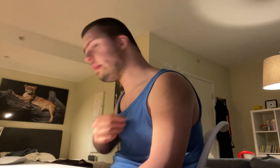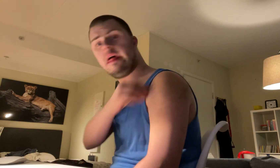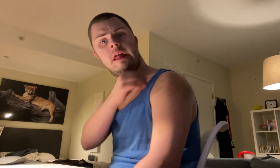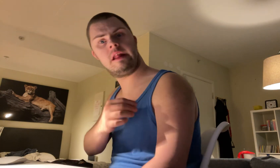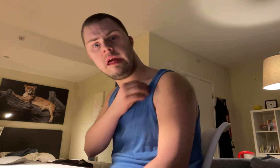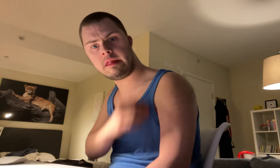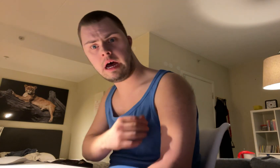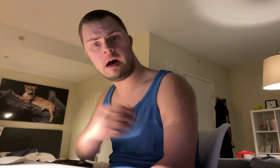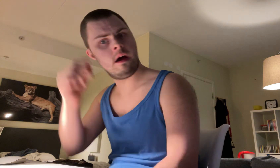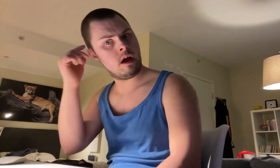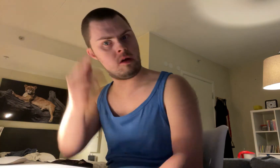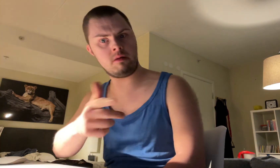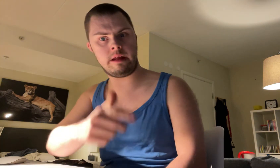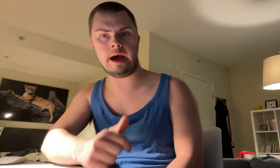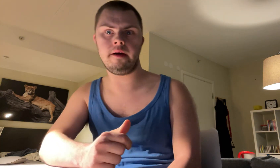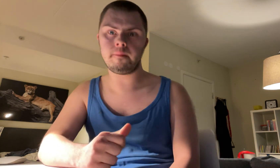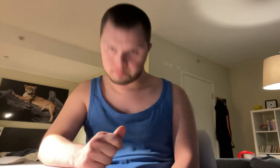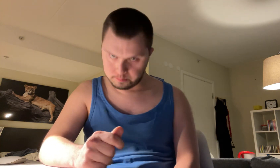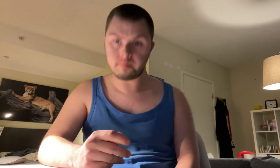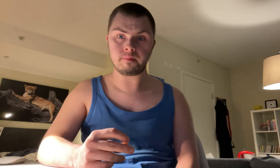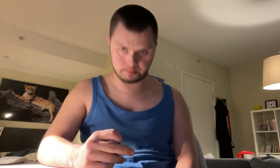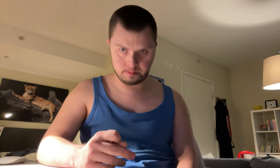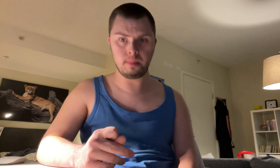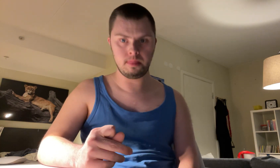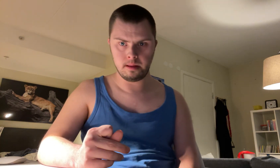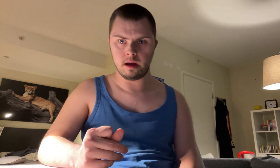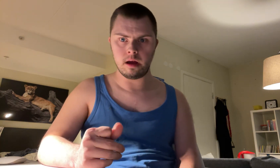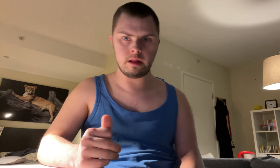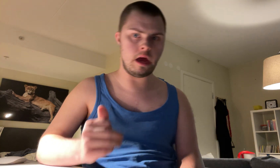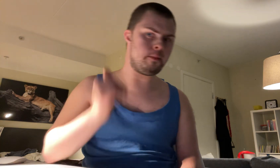nästa tisdag. Just det. Mm. Det är bra.